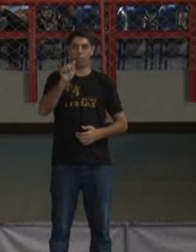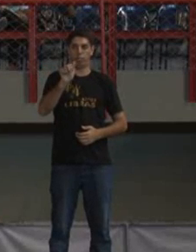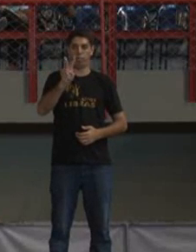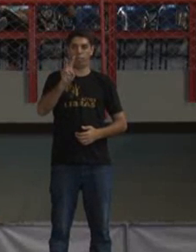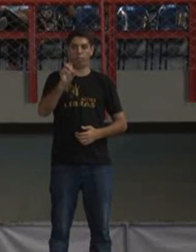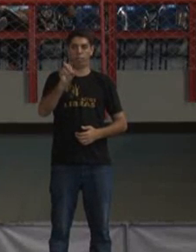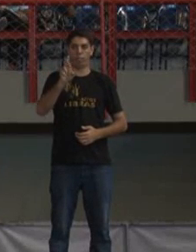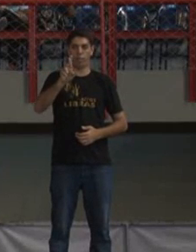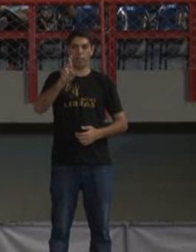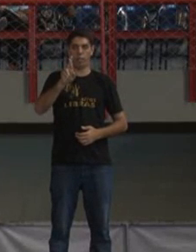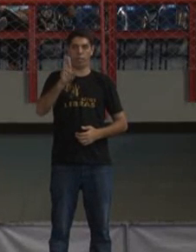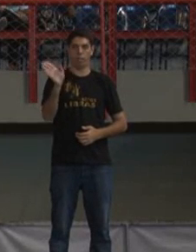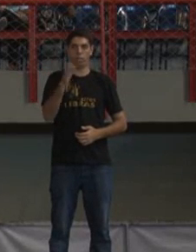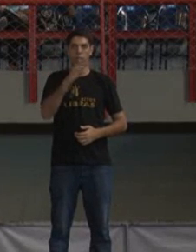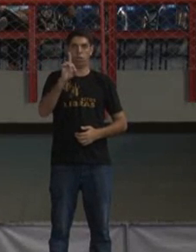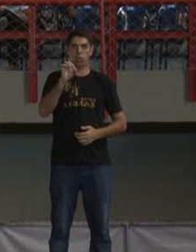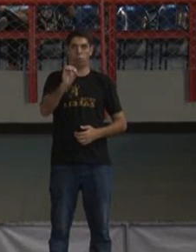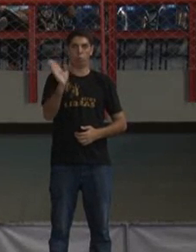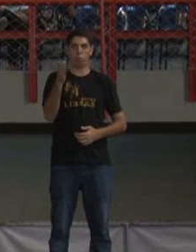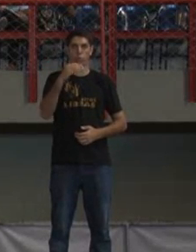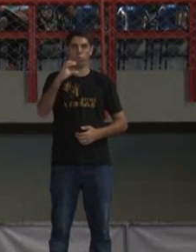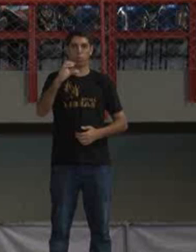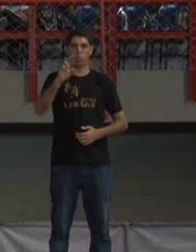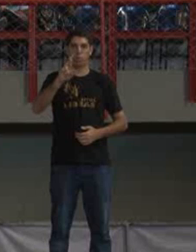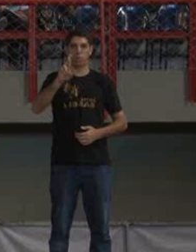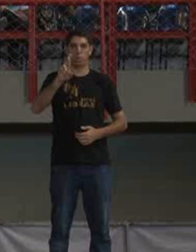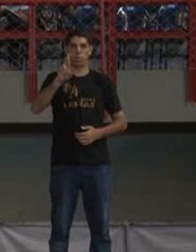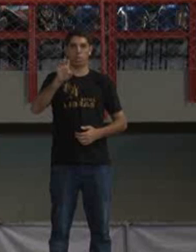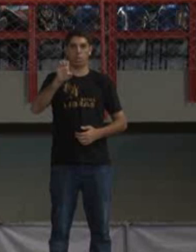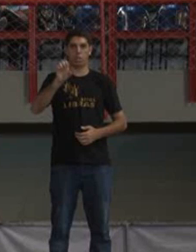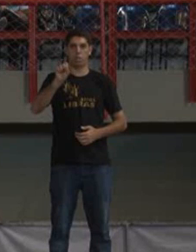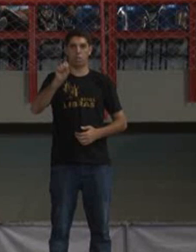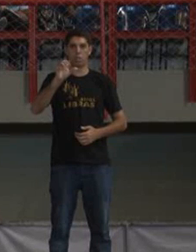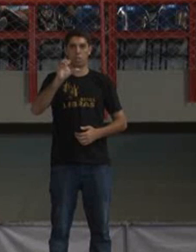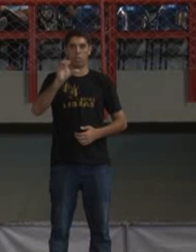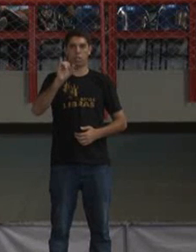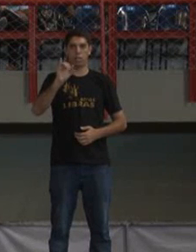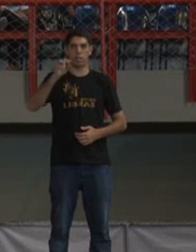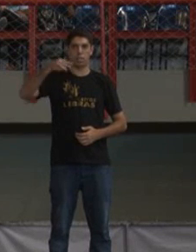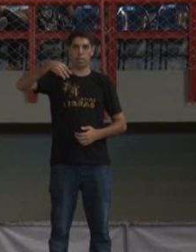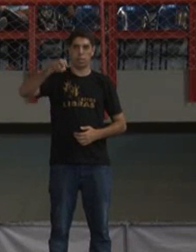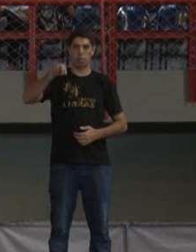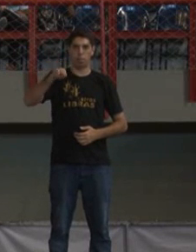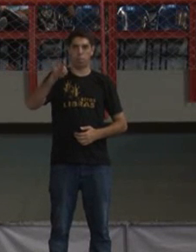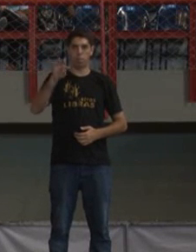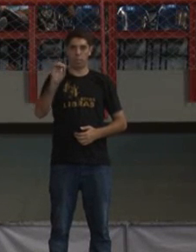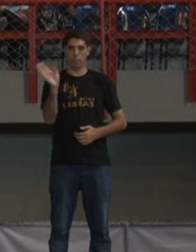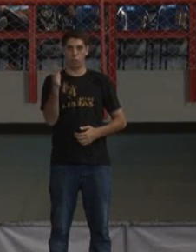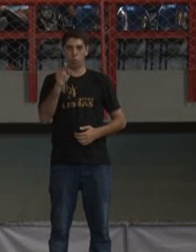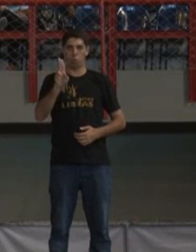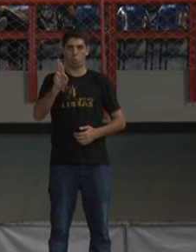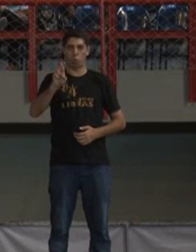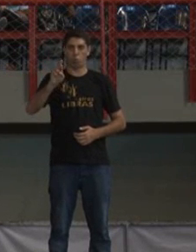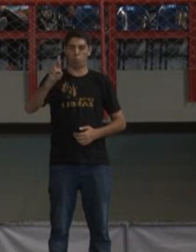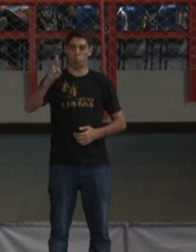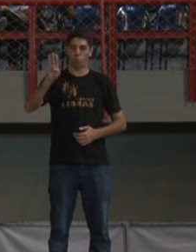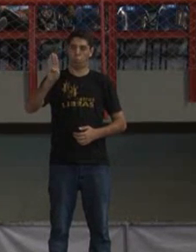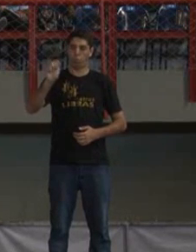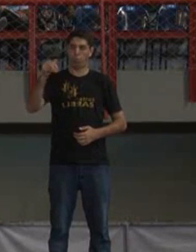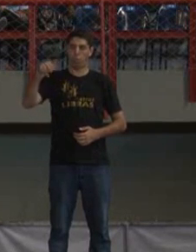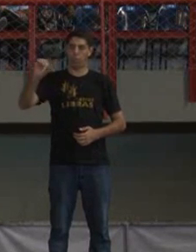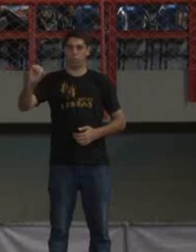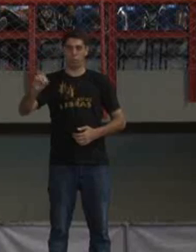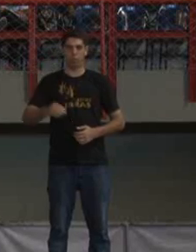pouquinho, rapidinho, do que esse tema está querendo tratar. Turma, a gente vive